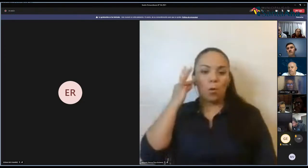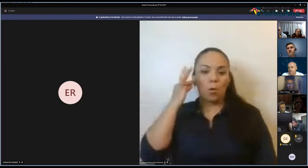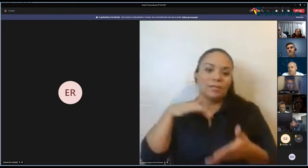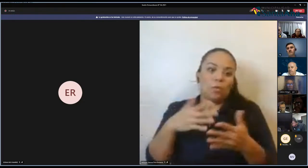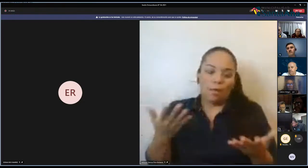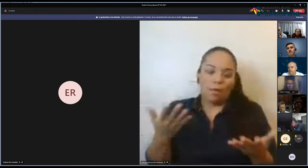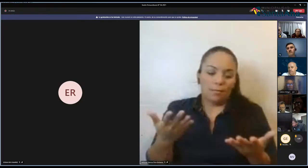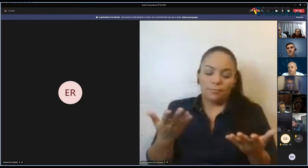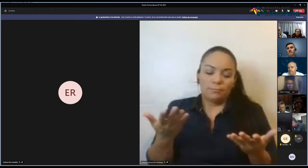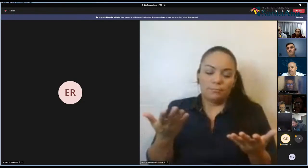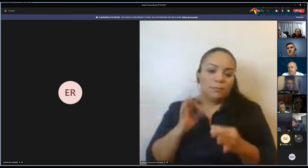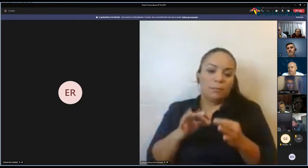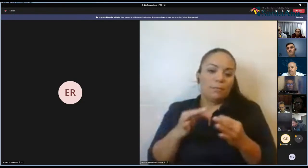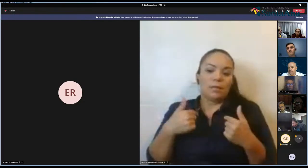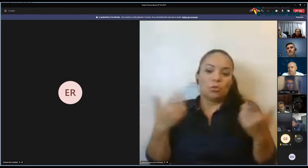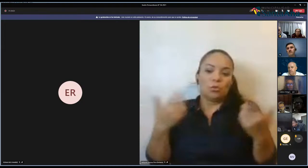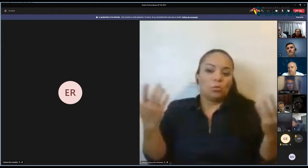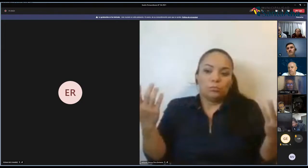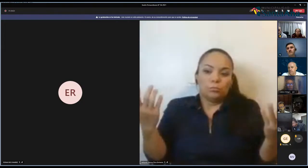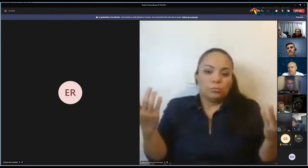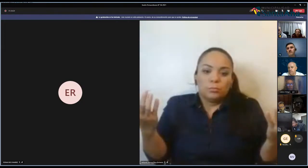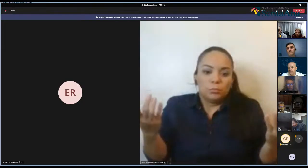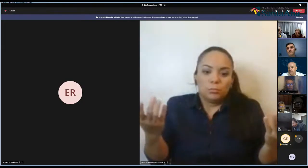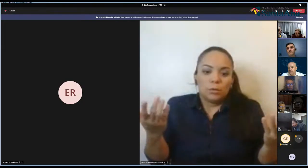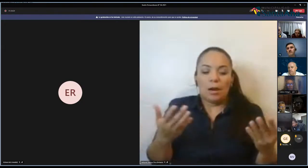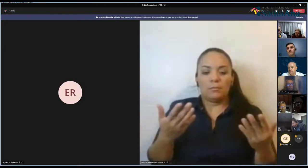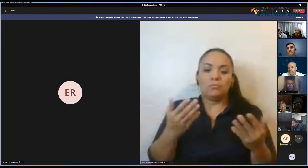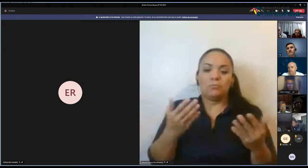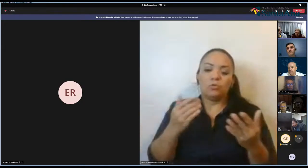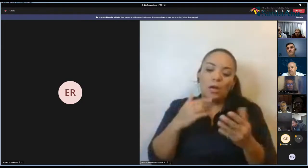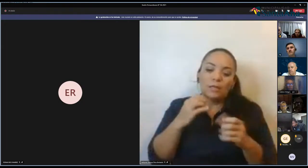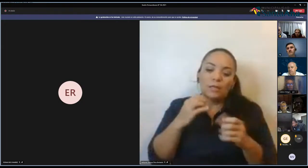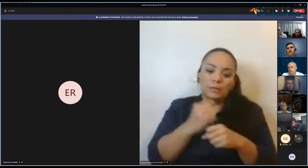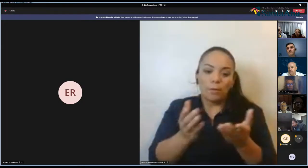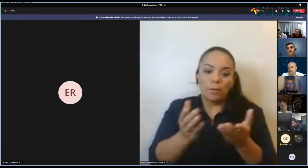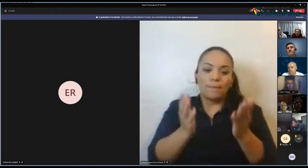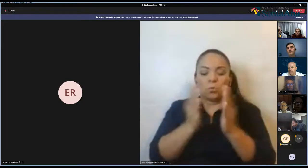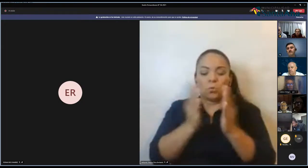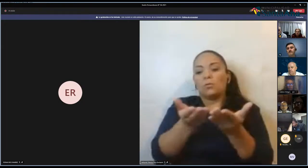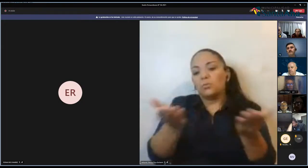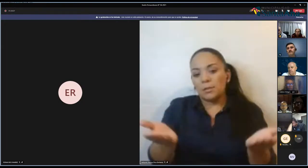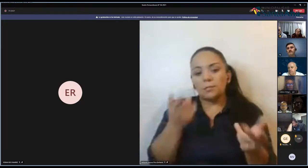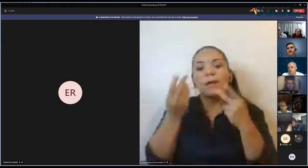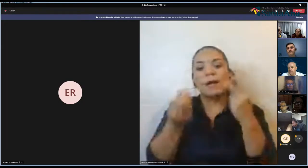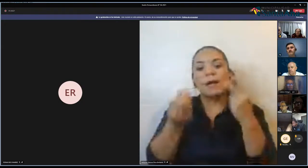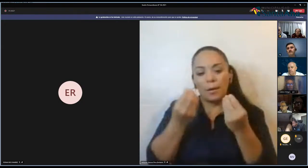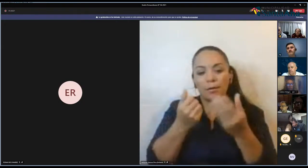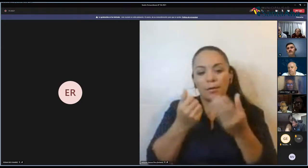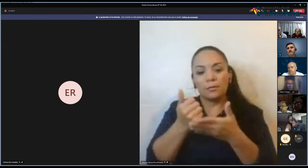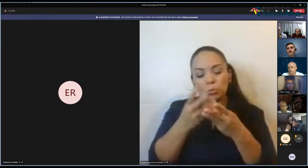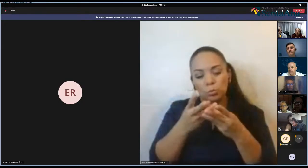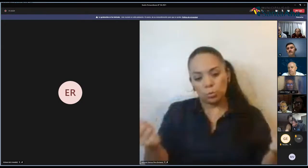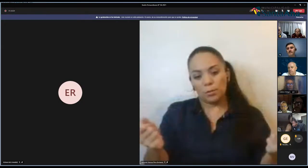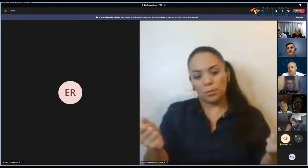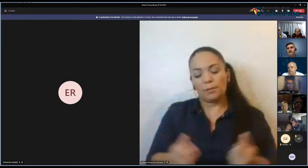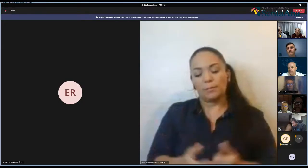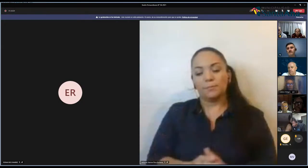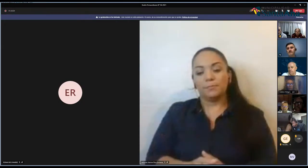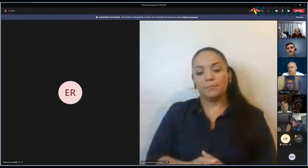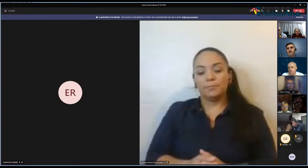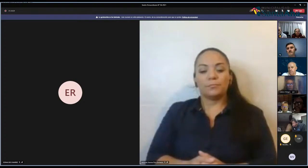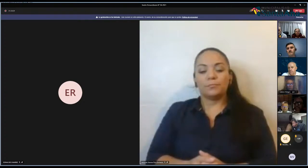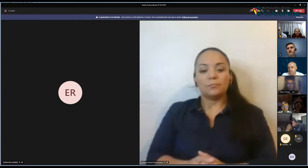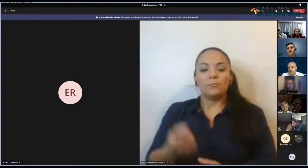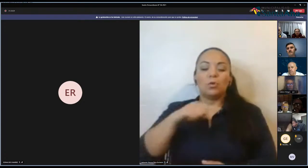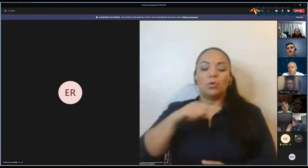estoy esté haciendo una petición a ustedes para ver qué nos pueden solucionar nosotros teníamos una propiedad